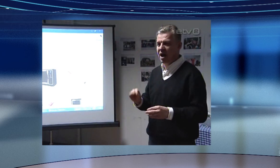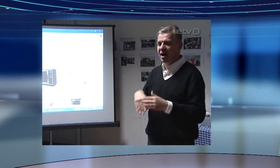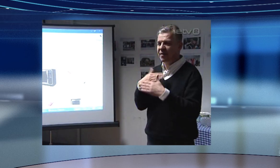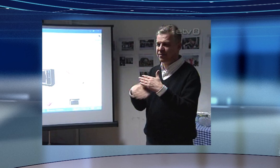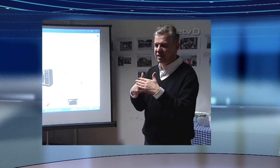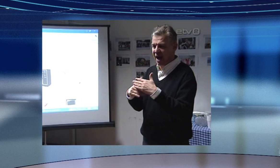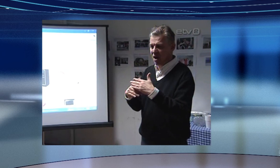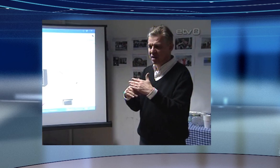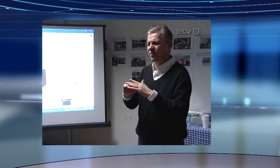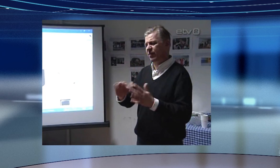Võta!